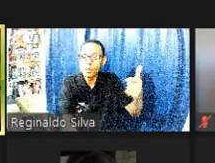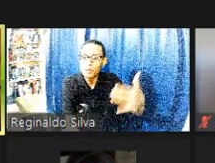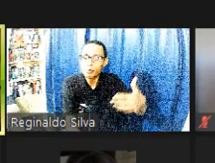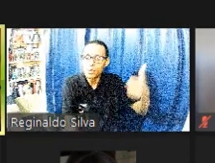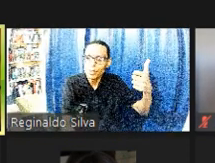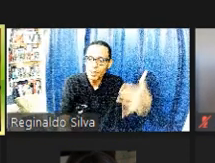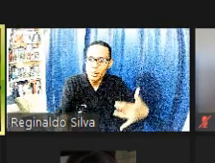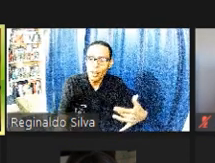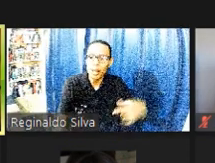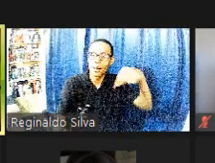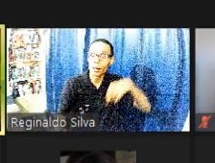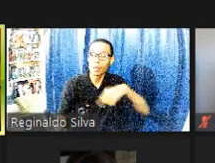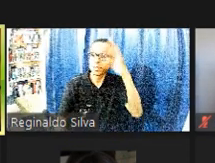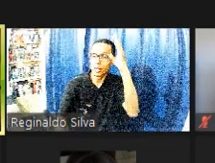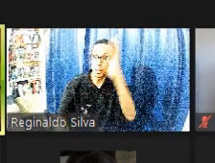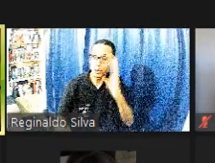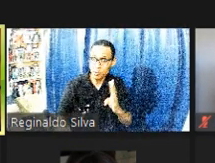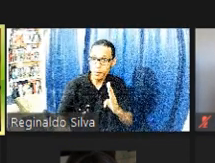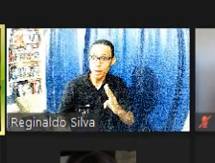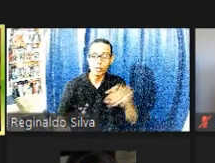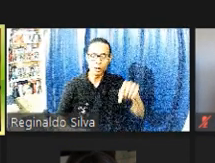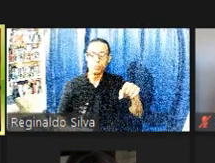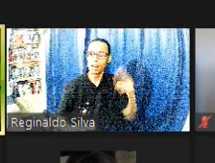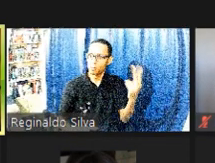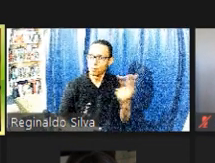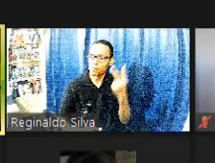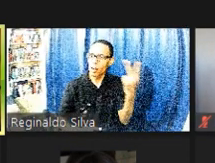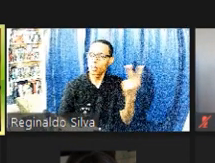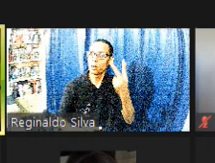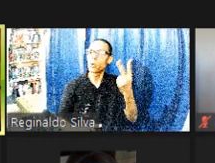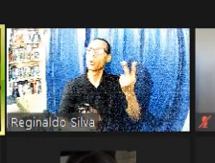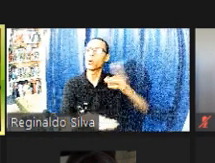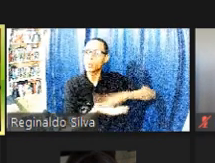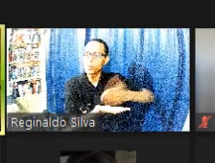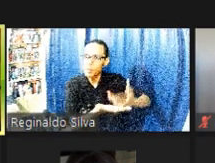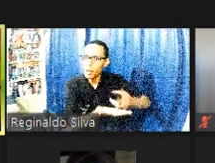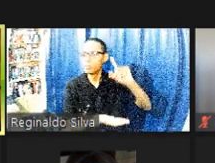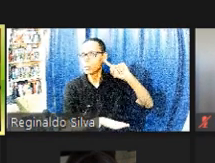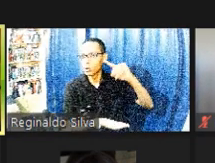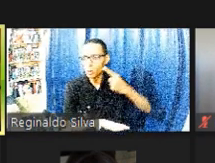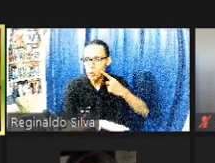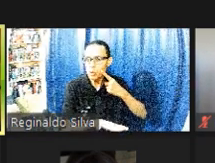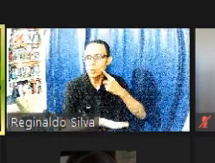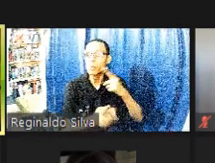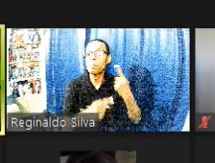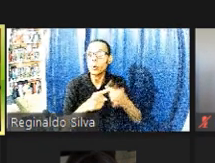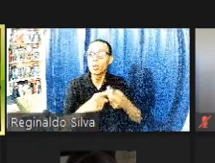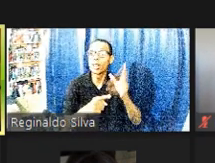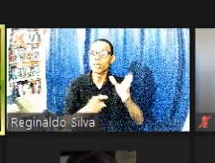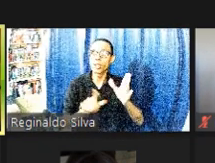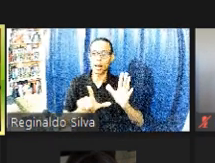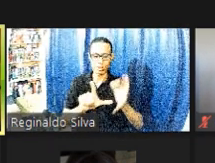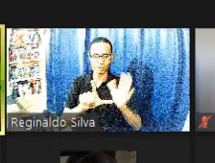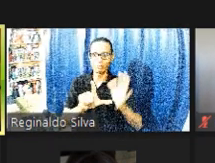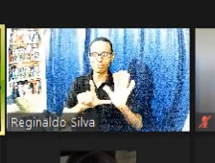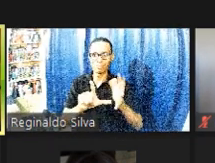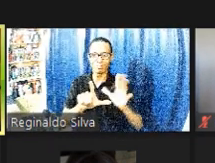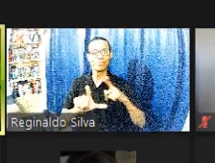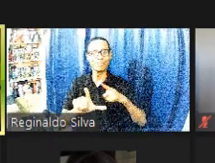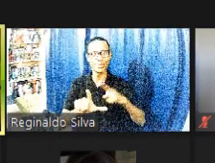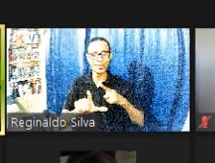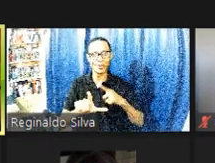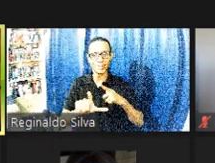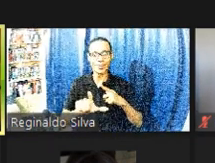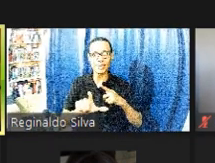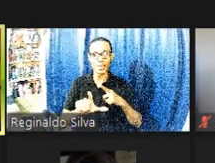com os colegas do Peru, aí eu fiquei pensando assim, a questão das licenciaturas são tão importantes, né? Então